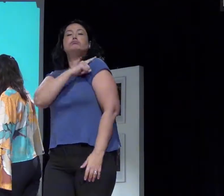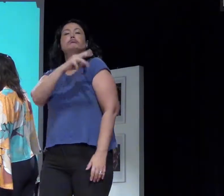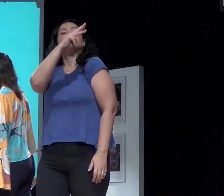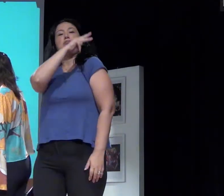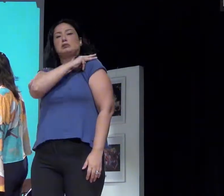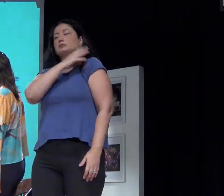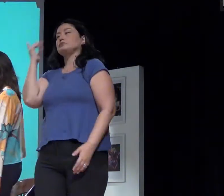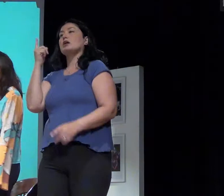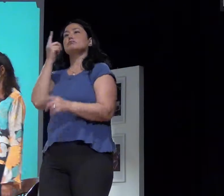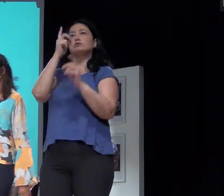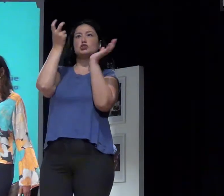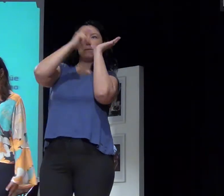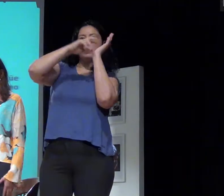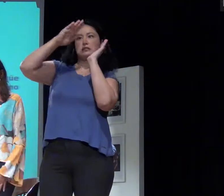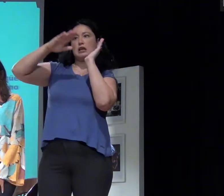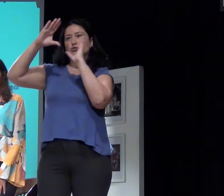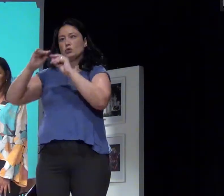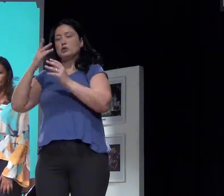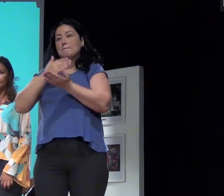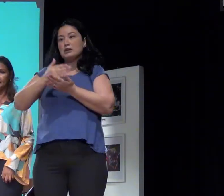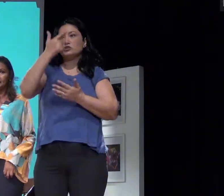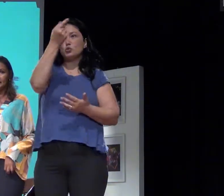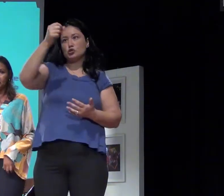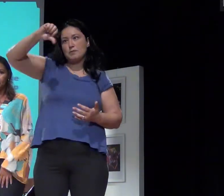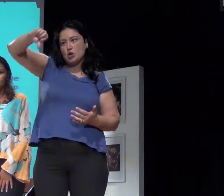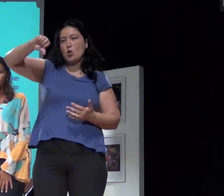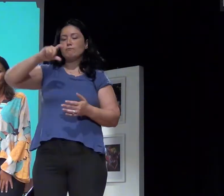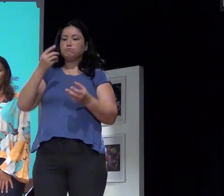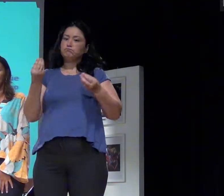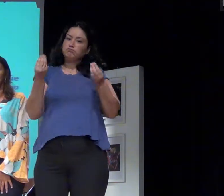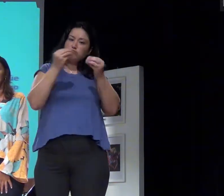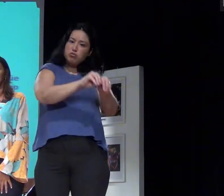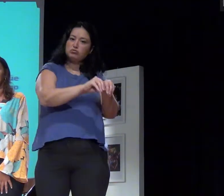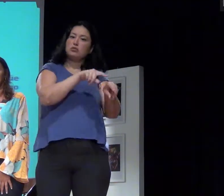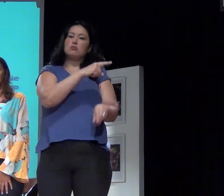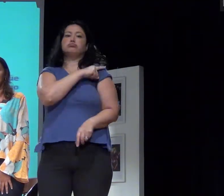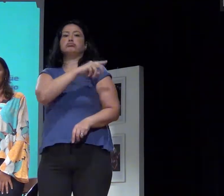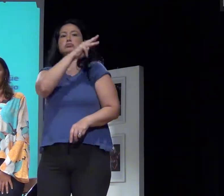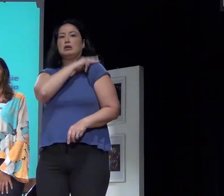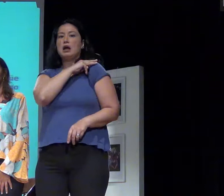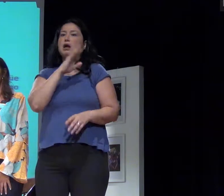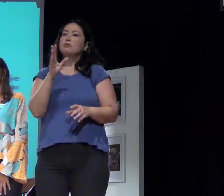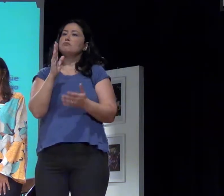né, nos 3 turnos. A partir de 2009, a gente começou a implementar o ensino médio. Muitos alunos nossos já estão dentro